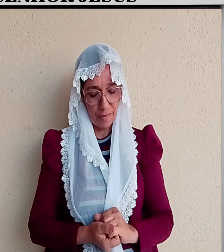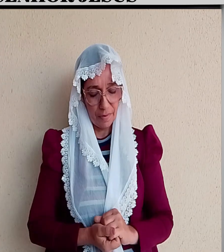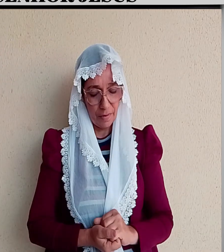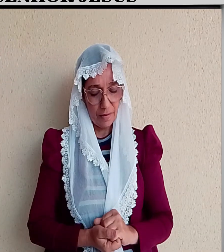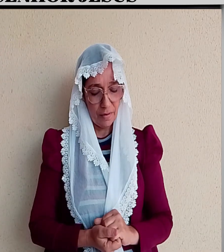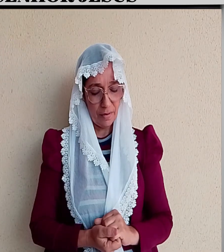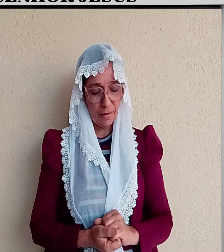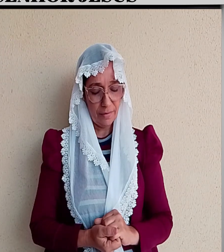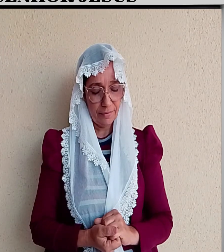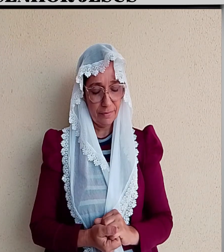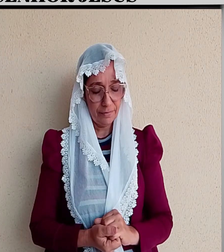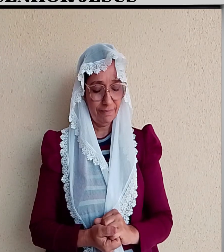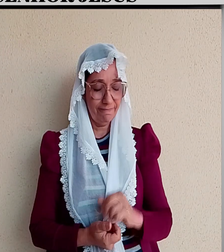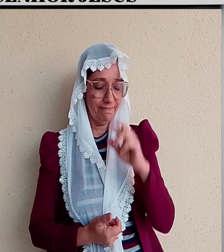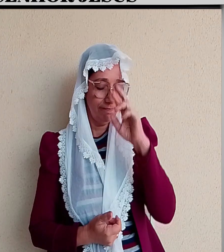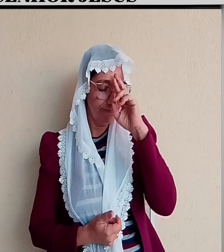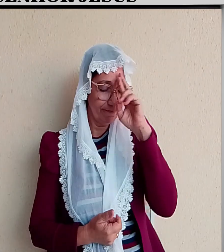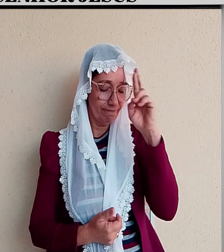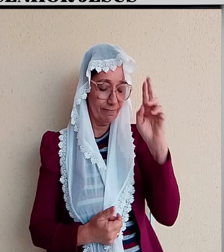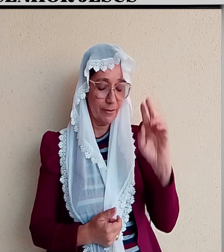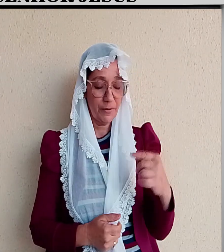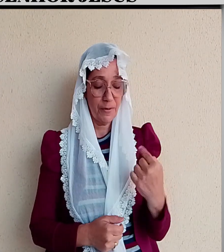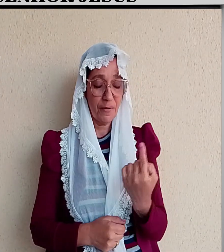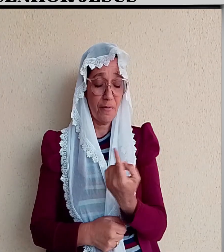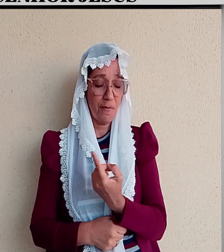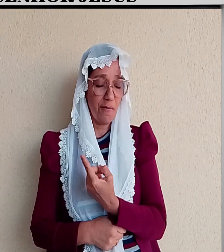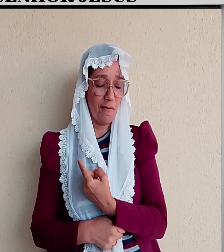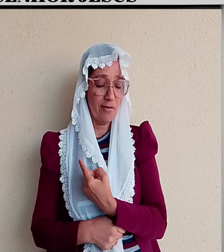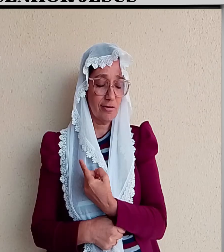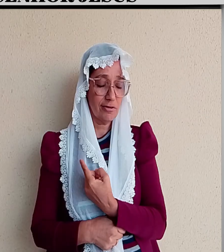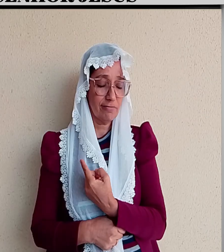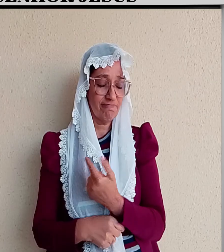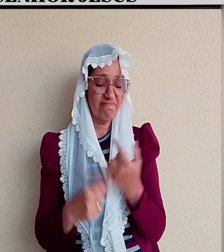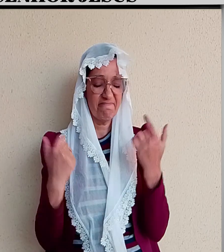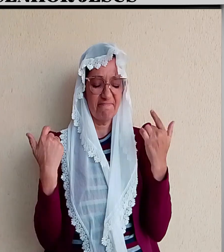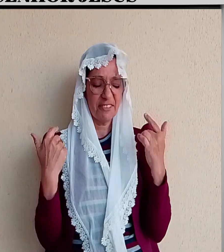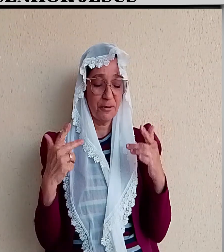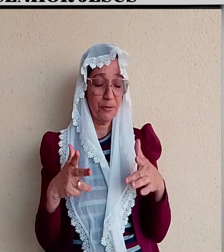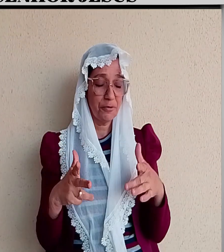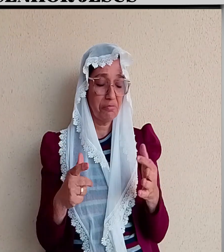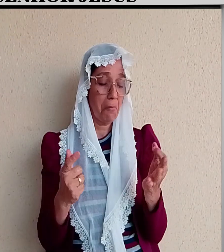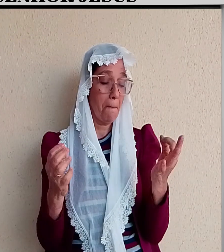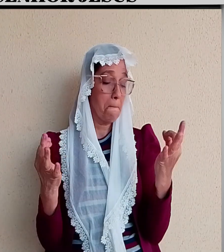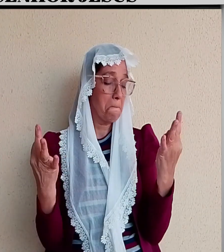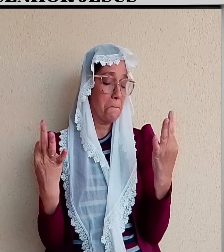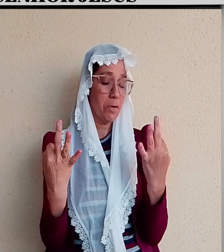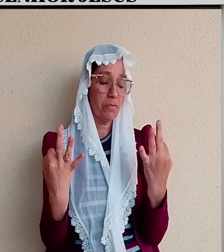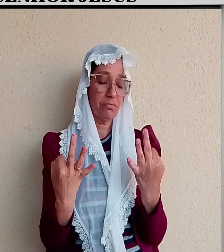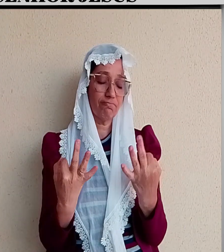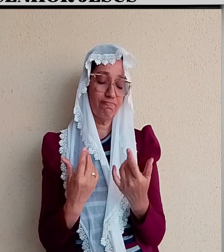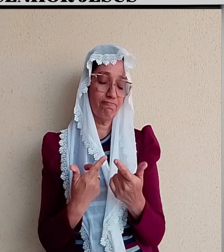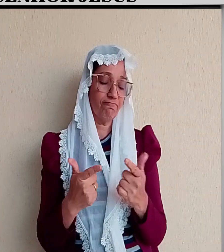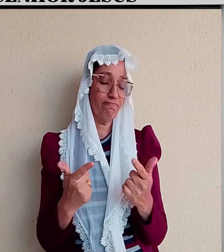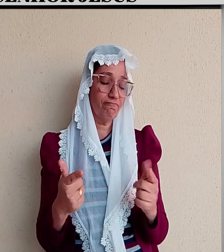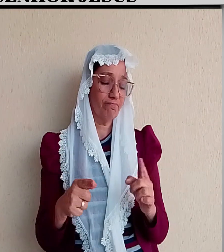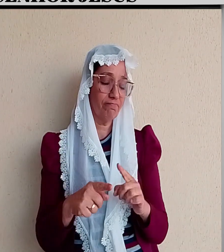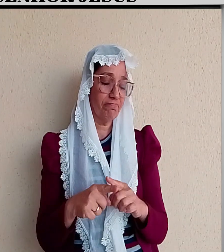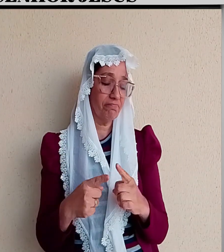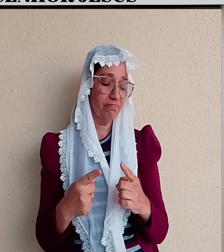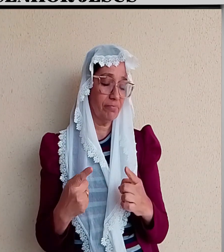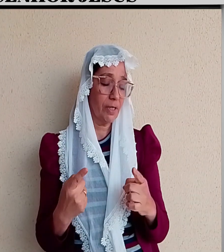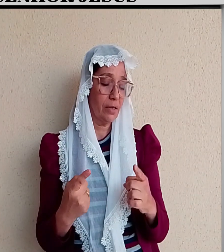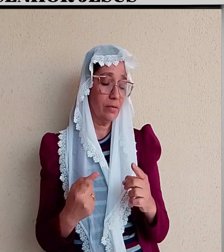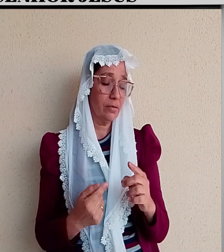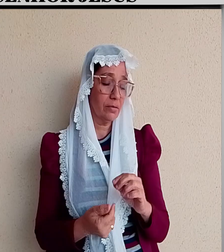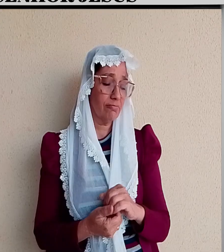Aleluia. perfeitamente, mas tudo que fazemos, Pai, é entregue a Ti, Pai. Em nome do Senhor Jesus, Teu